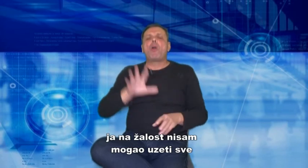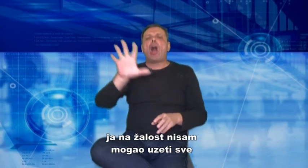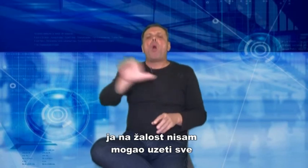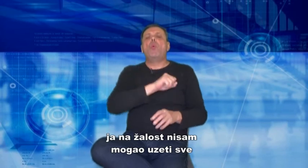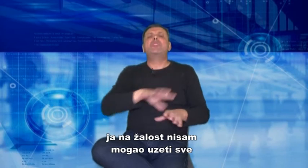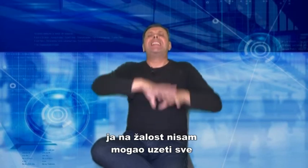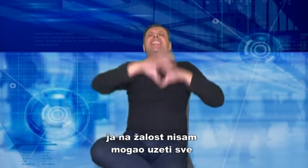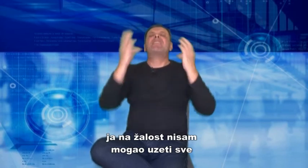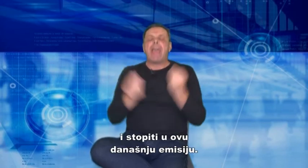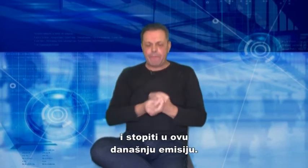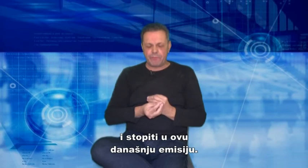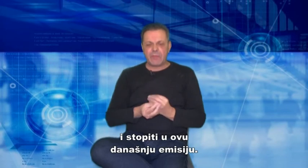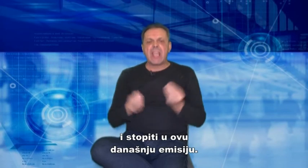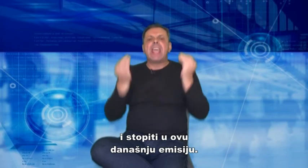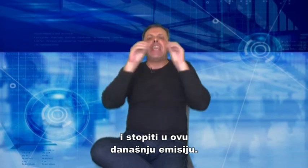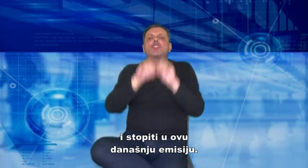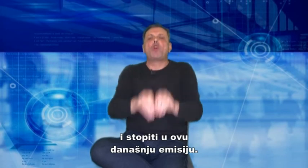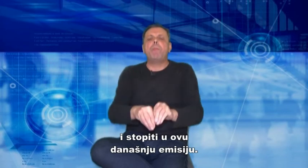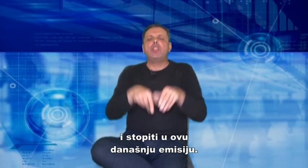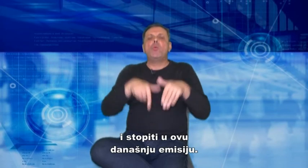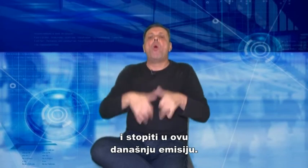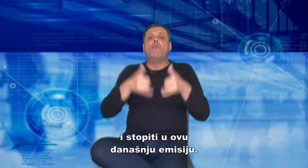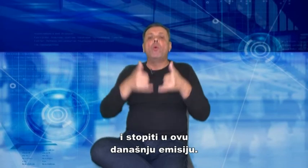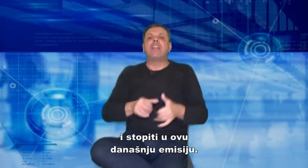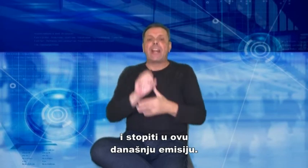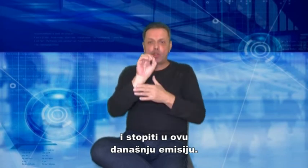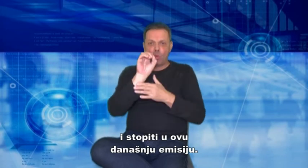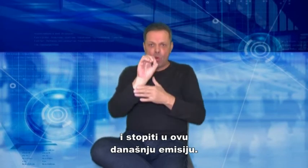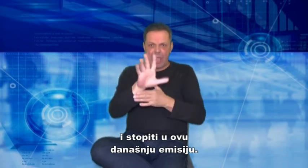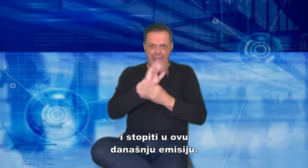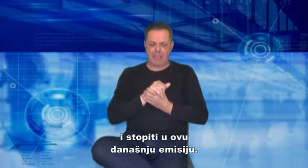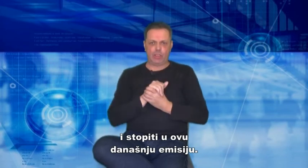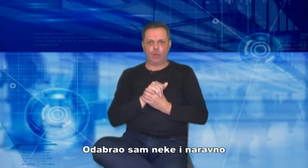mogao uzeti sve i stopiti u ovu današnju emisiju.